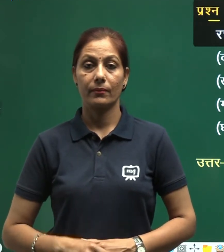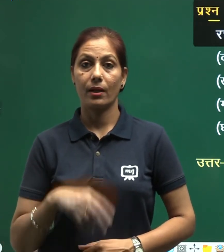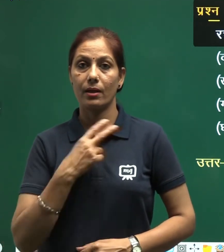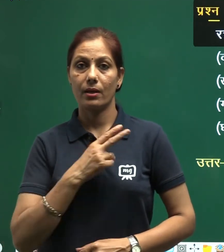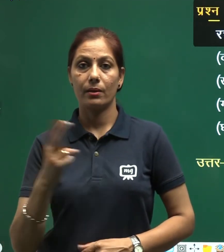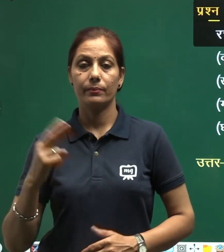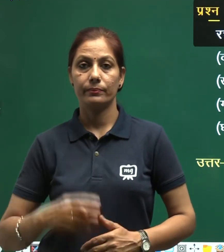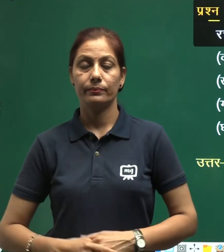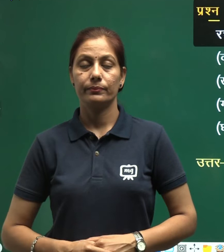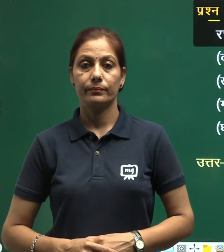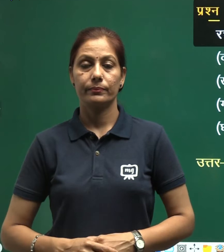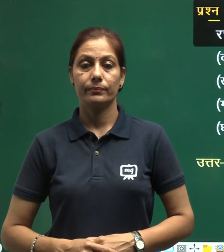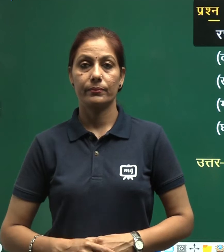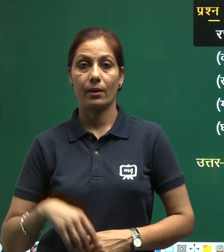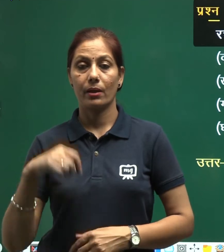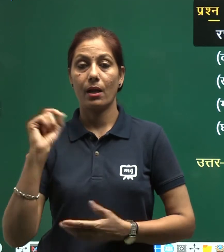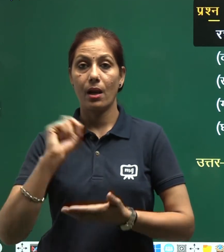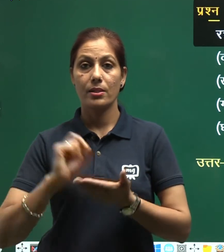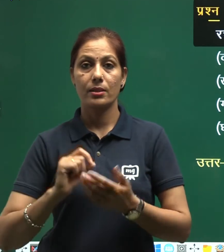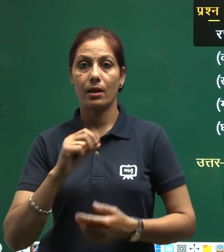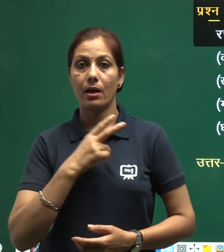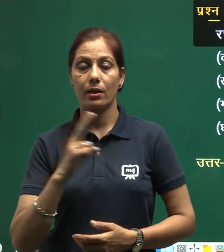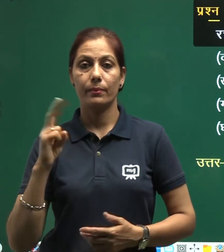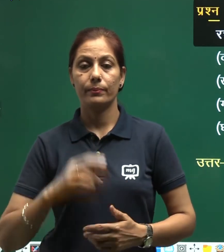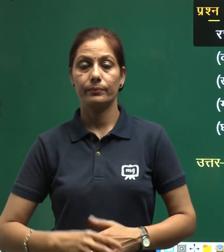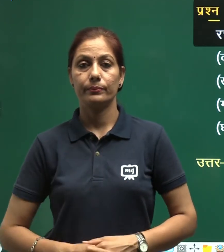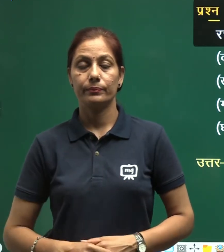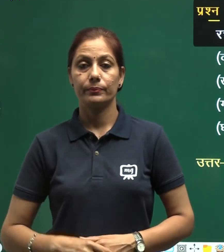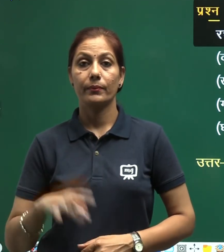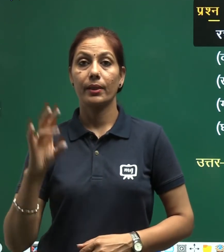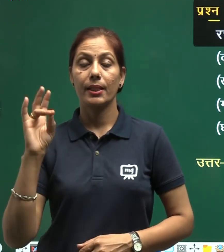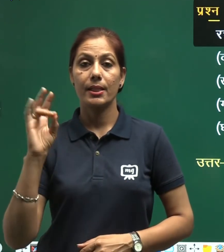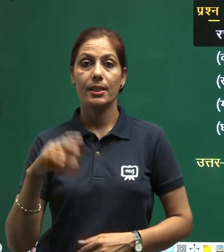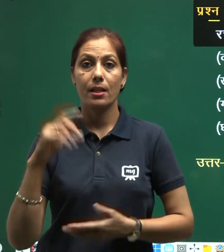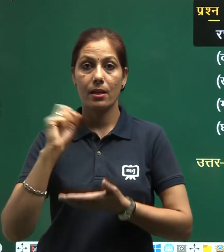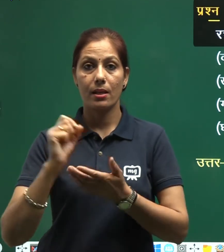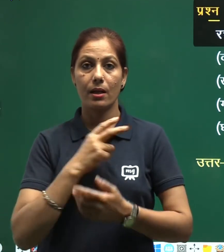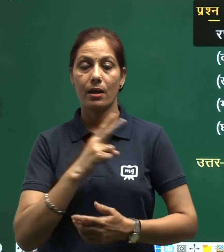चिट्ठे। दूसरा, चिट्ठे। तीसरा, खत।